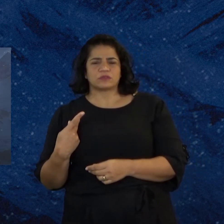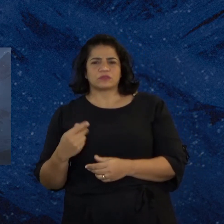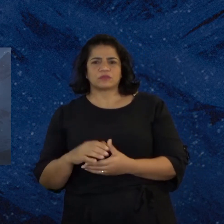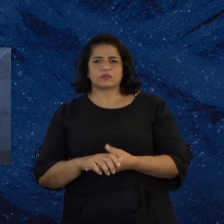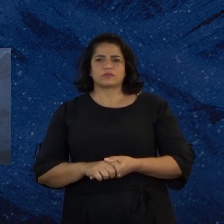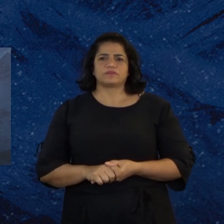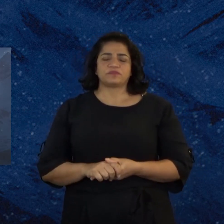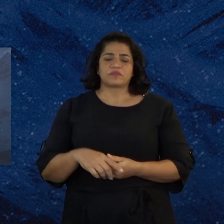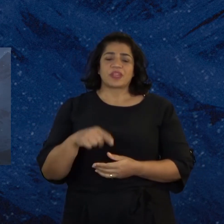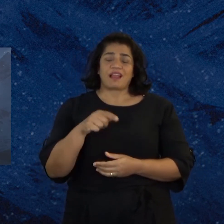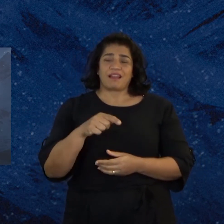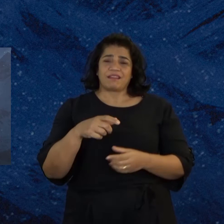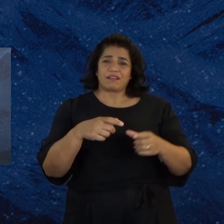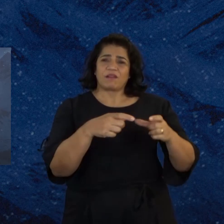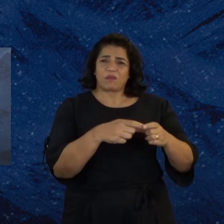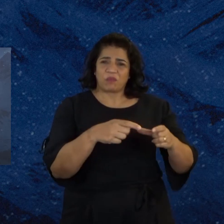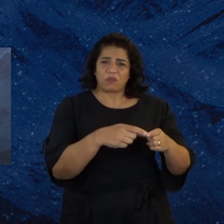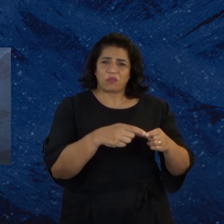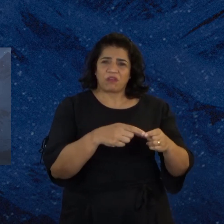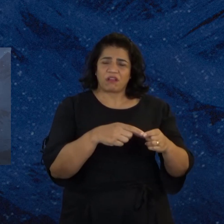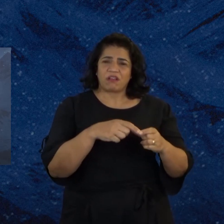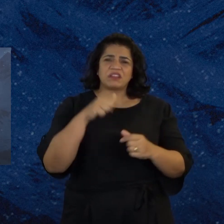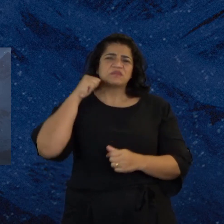de sacrifício é o próprio Cristo.